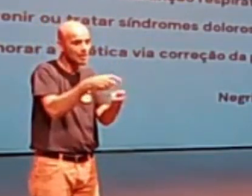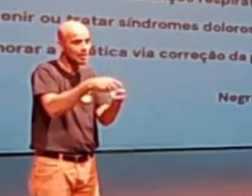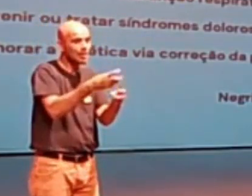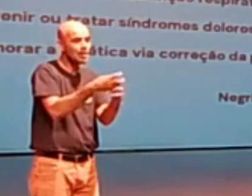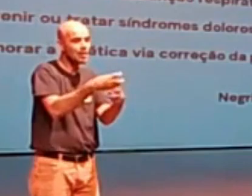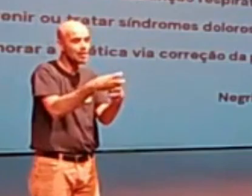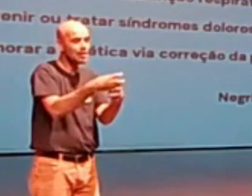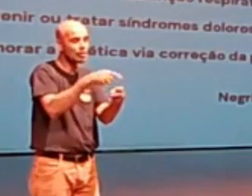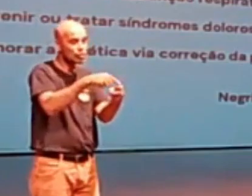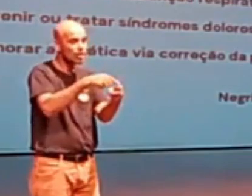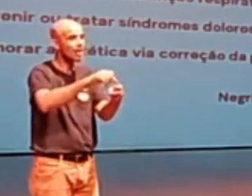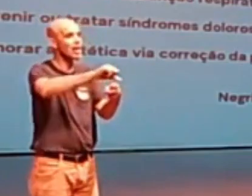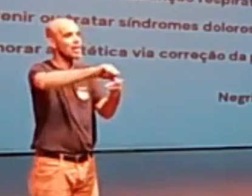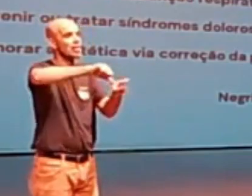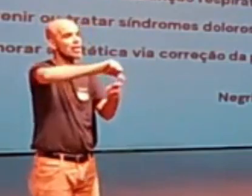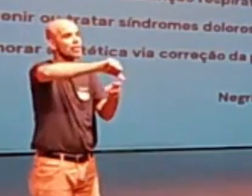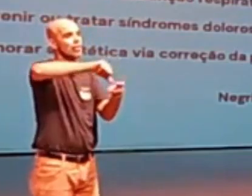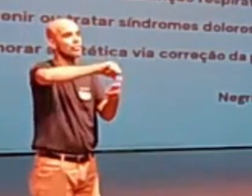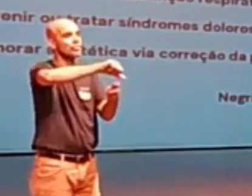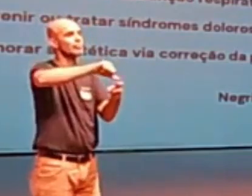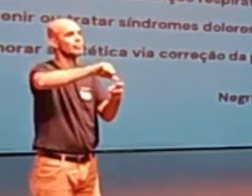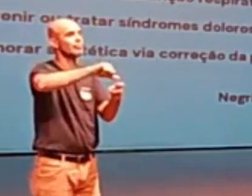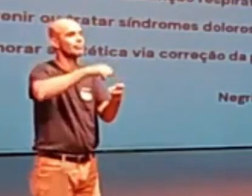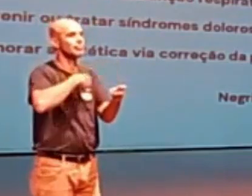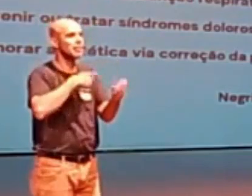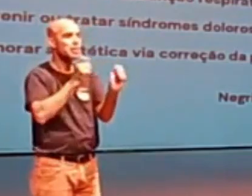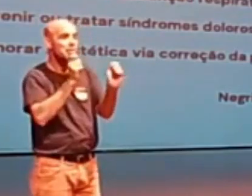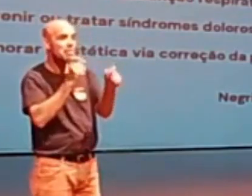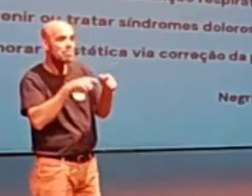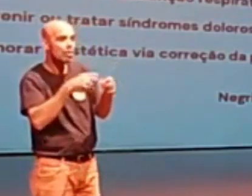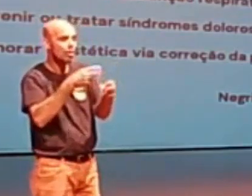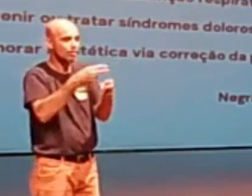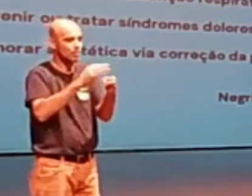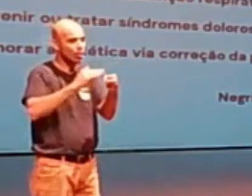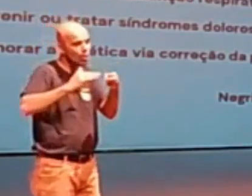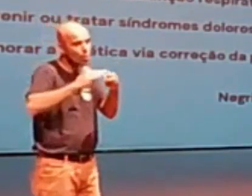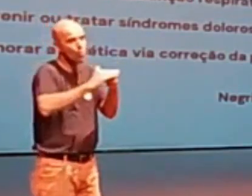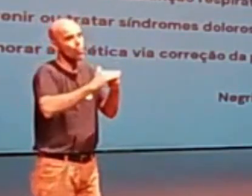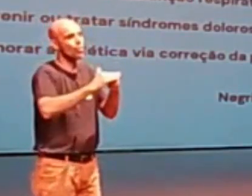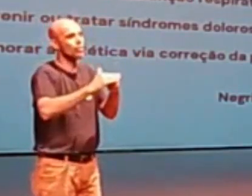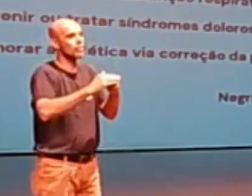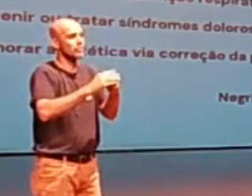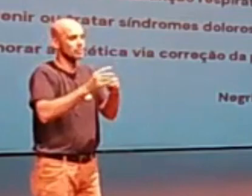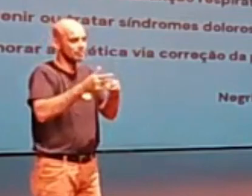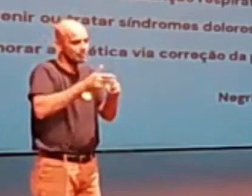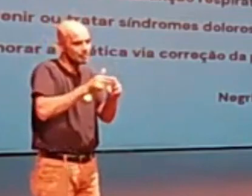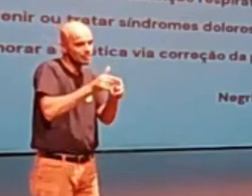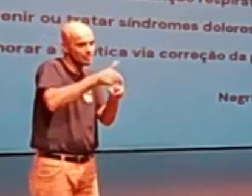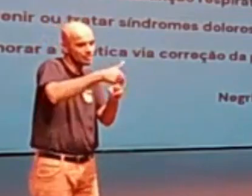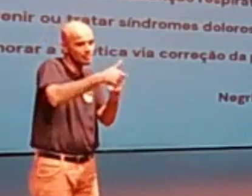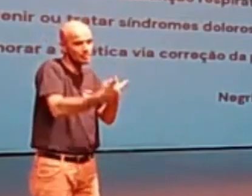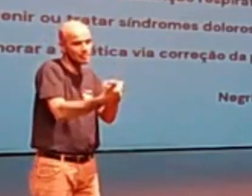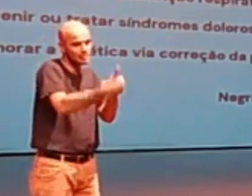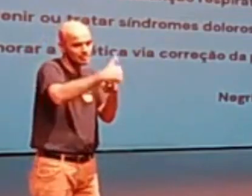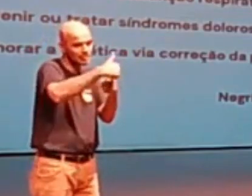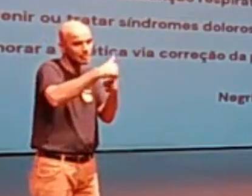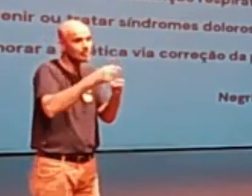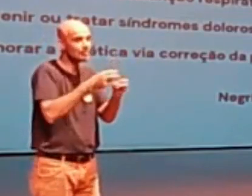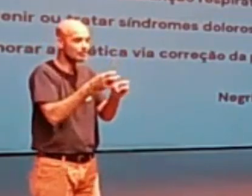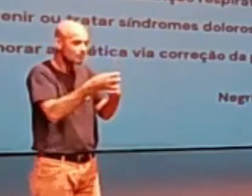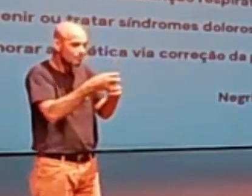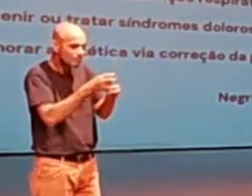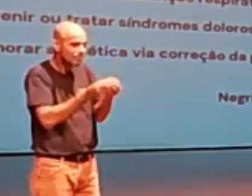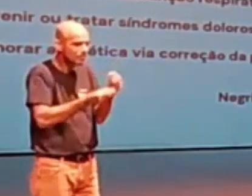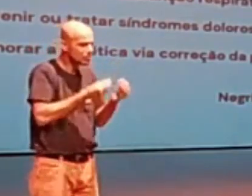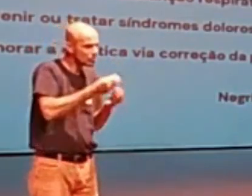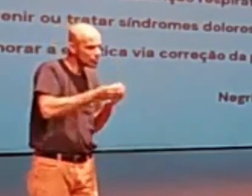então você vai ter algumas possibilidades, né, faceta, ligamento, você vai poder ter tanto